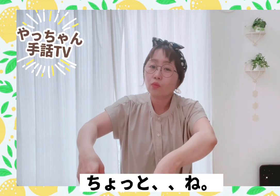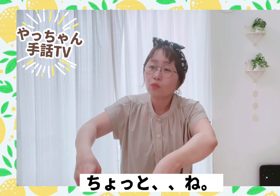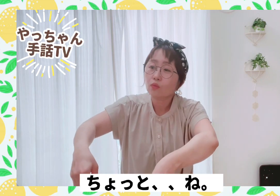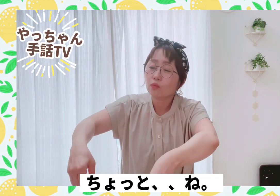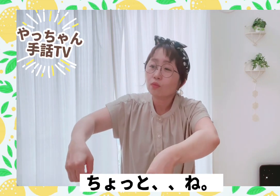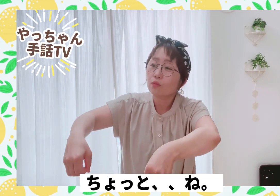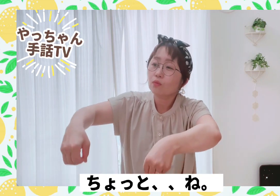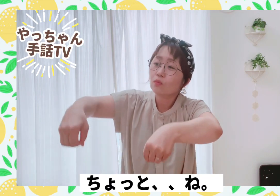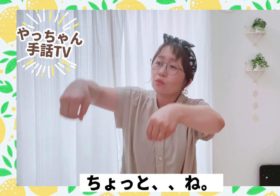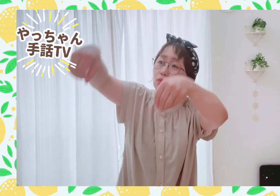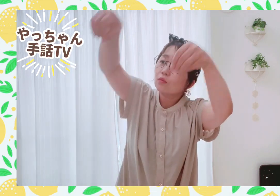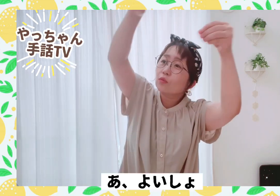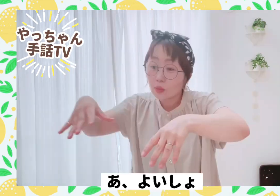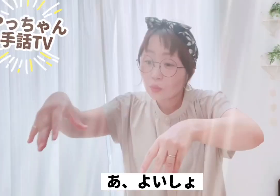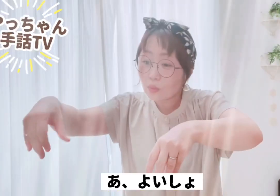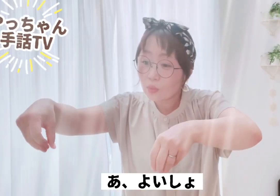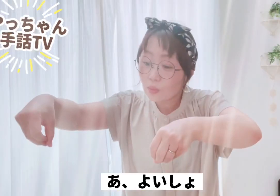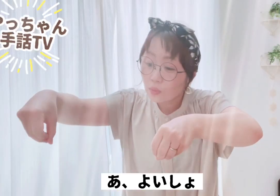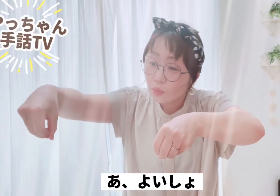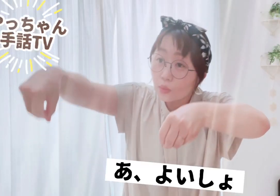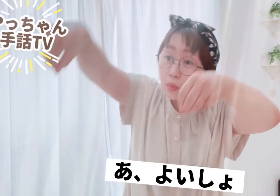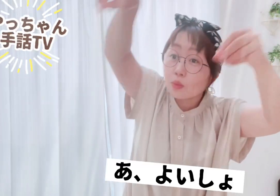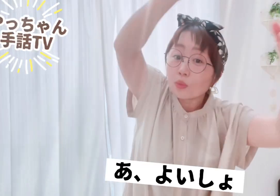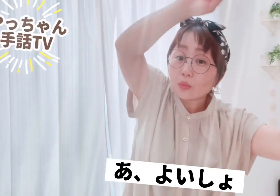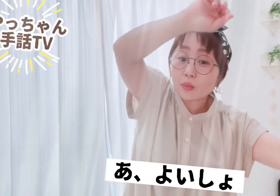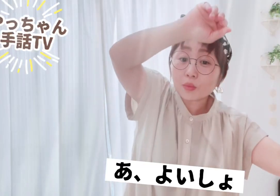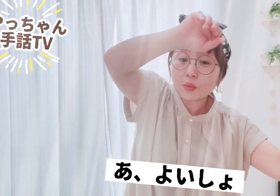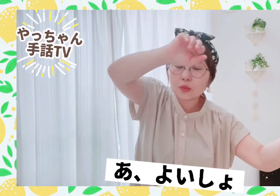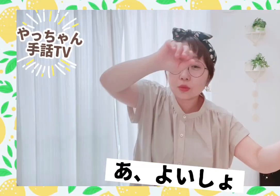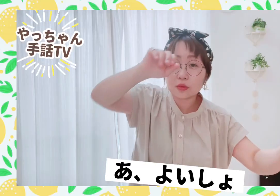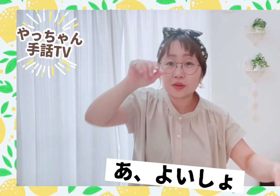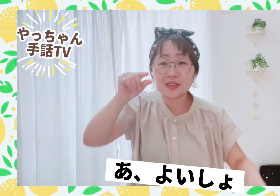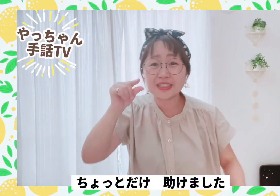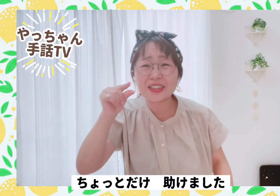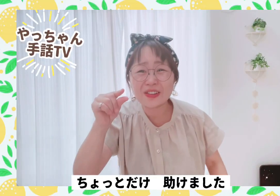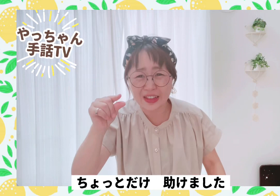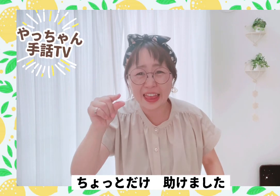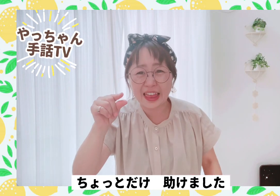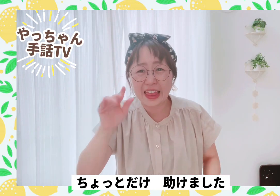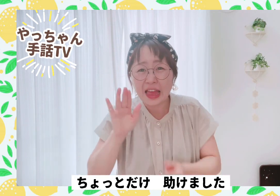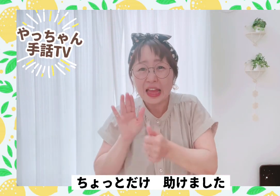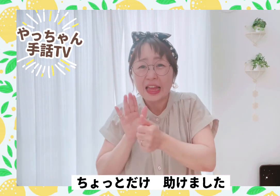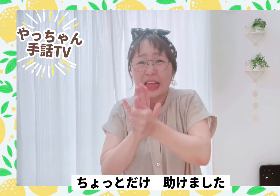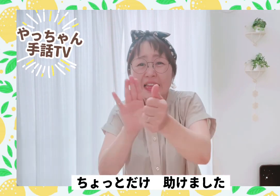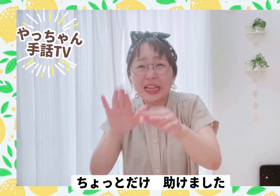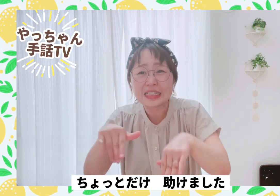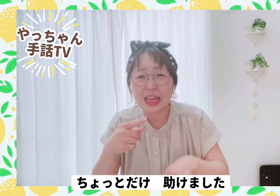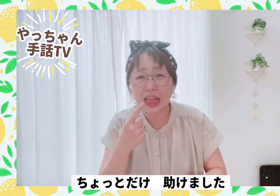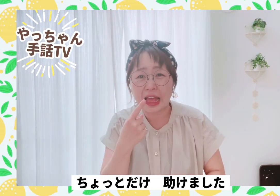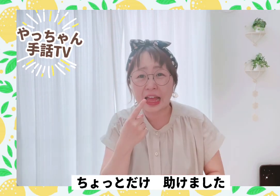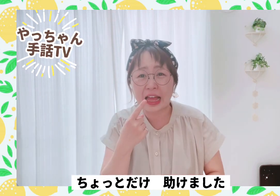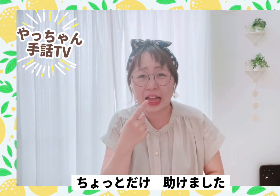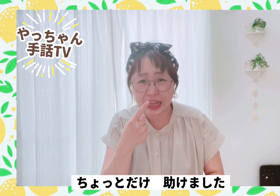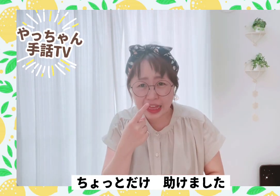ね、よいしょよいしょ、ちょっとだけ手助けしちゃったんです